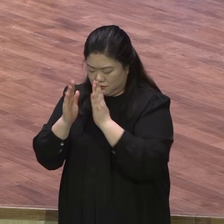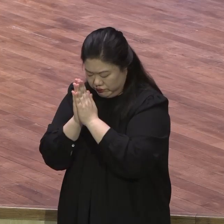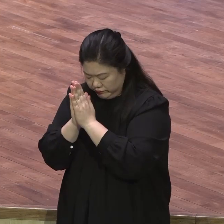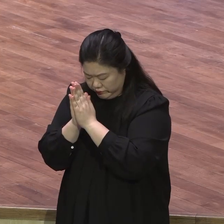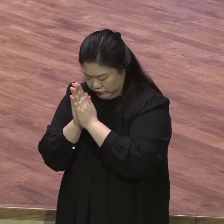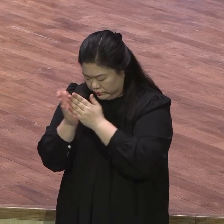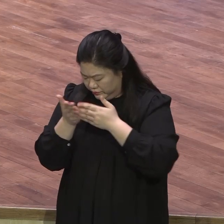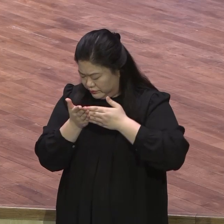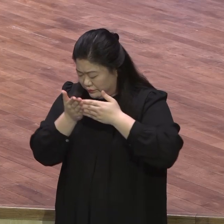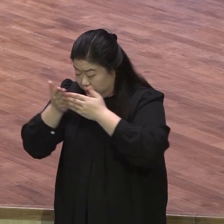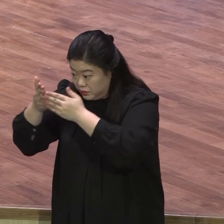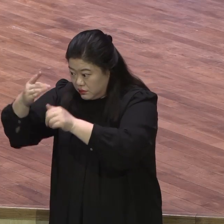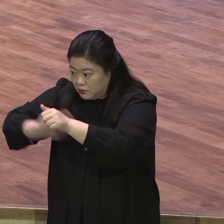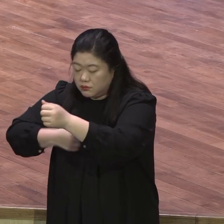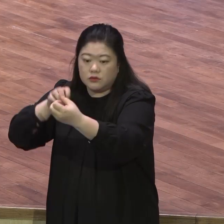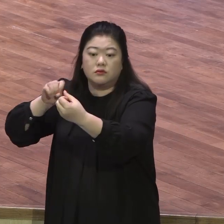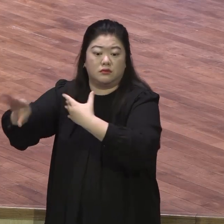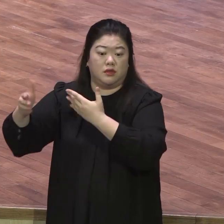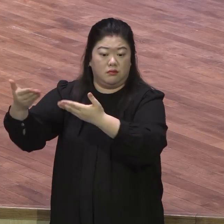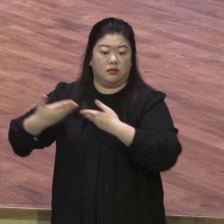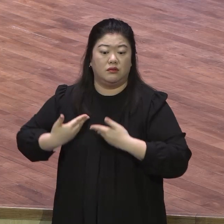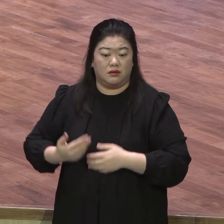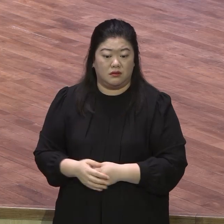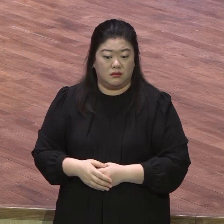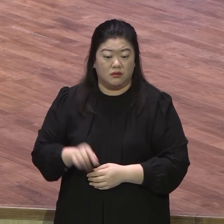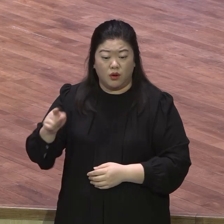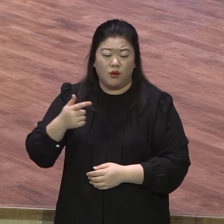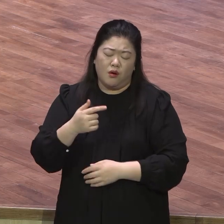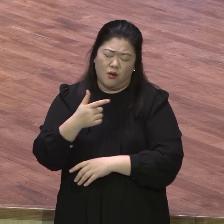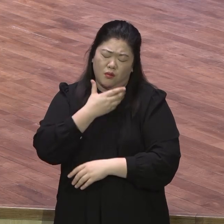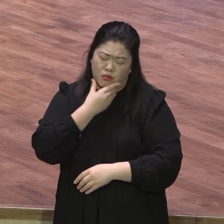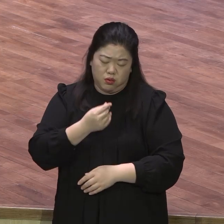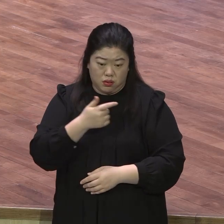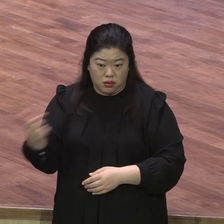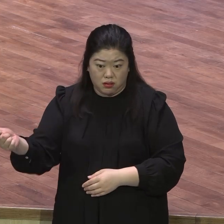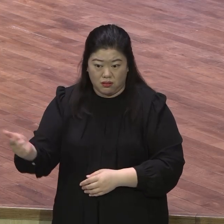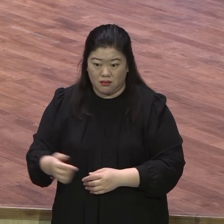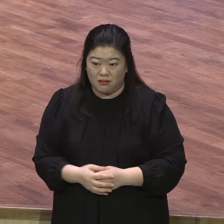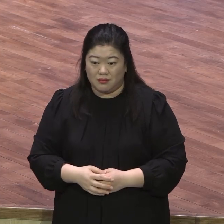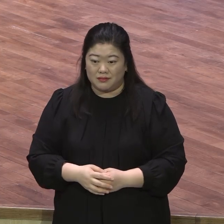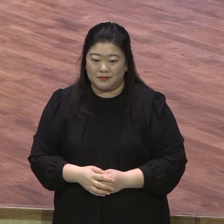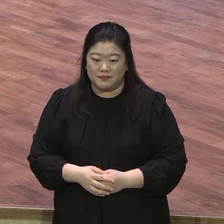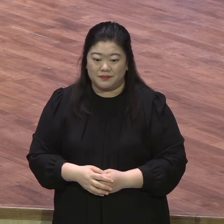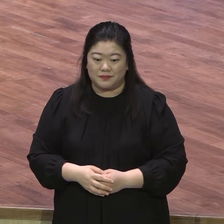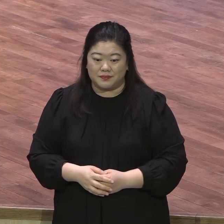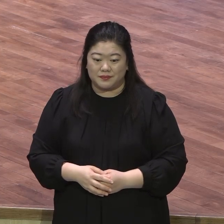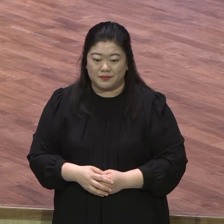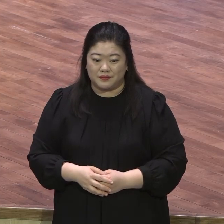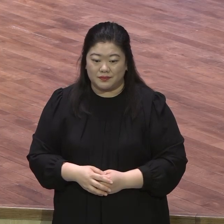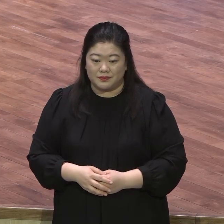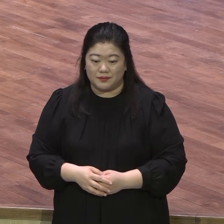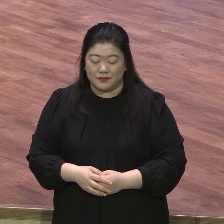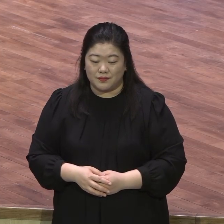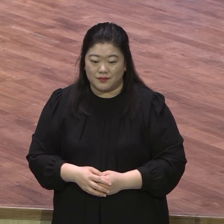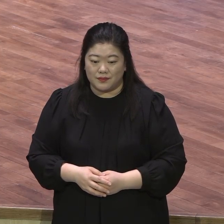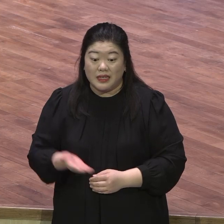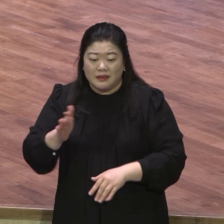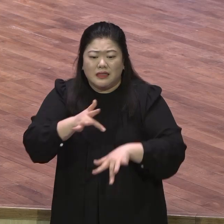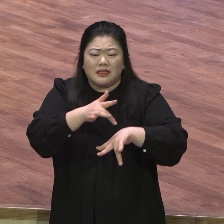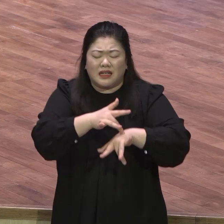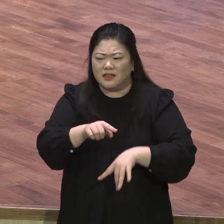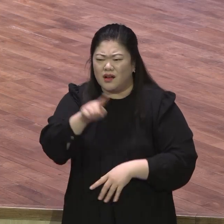이게 보통 주복이 아니에요. 이것만큼 큰 권세가 없어요. 이거를 사단이 사용하지